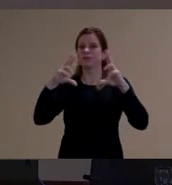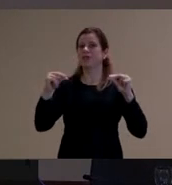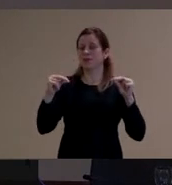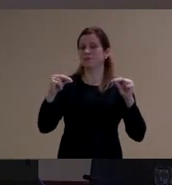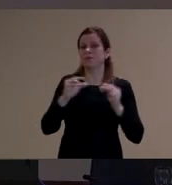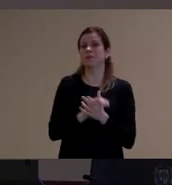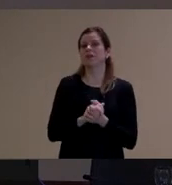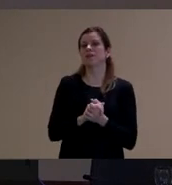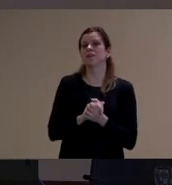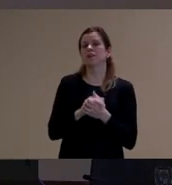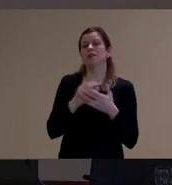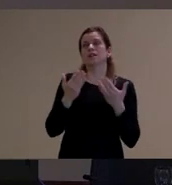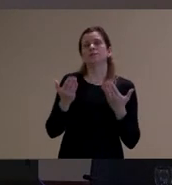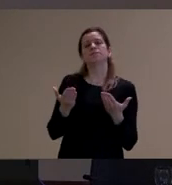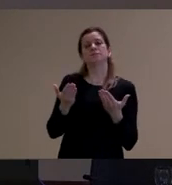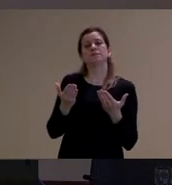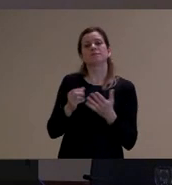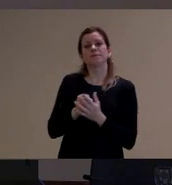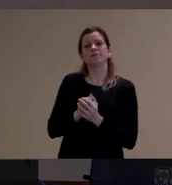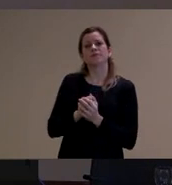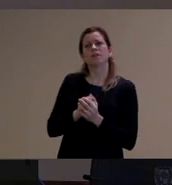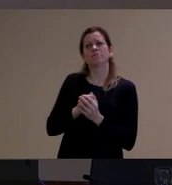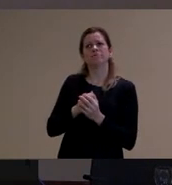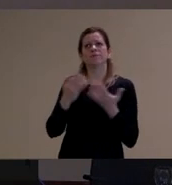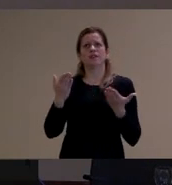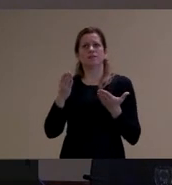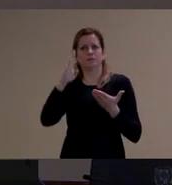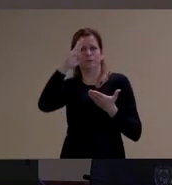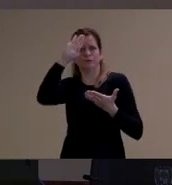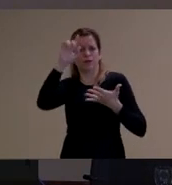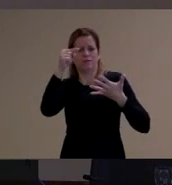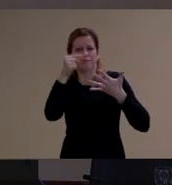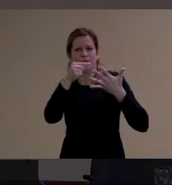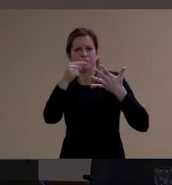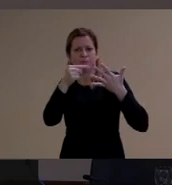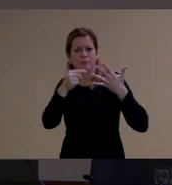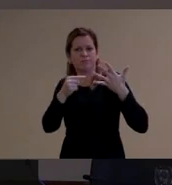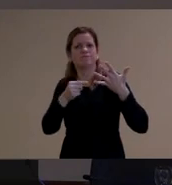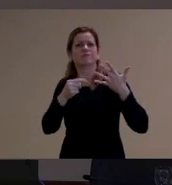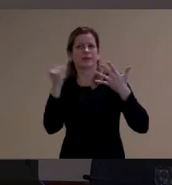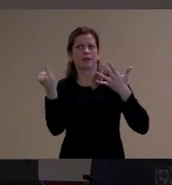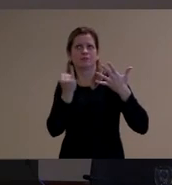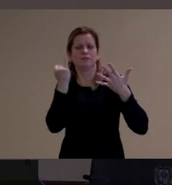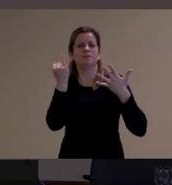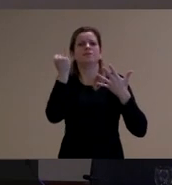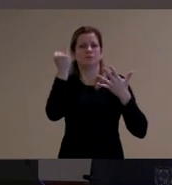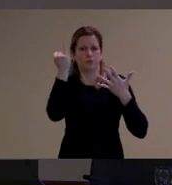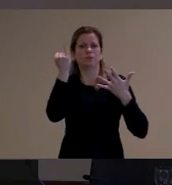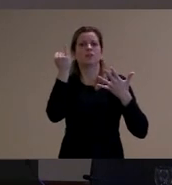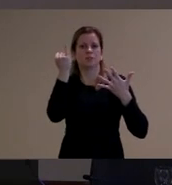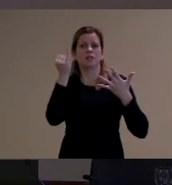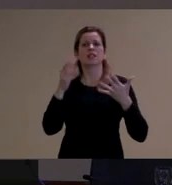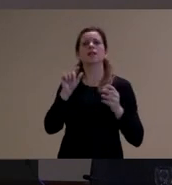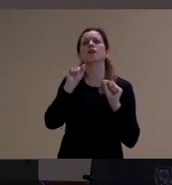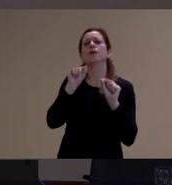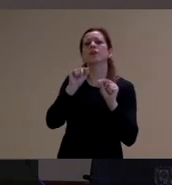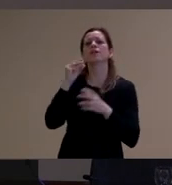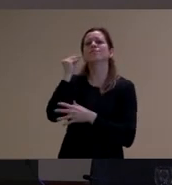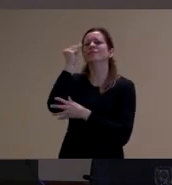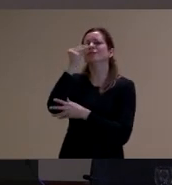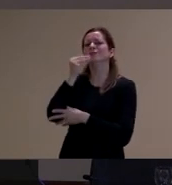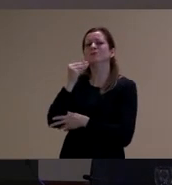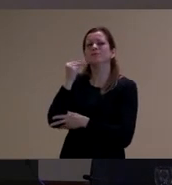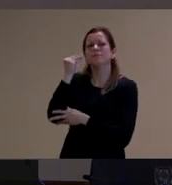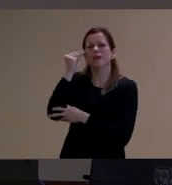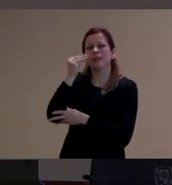onde alguns princípios para nós né é experiência educativa